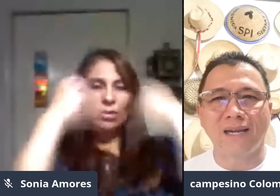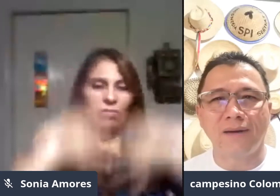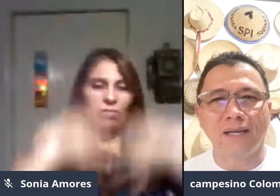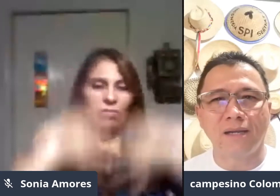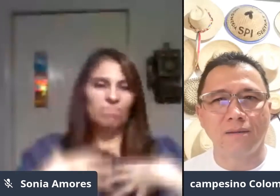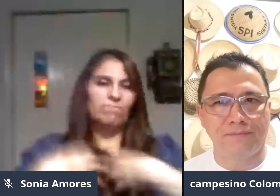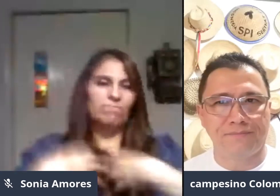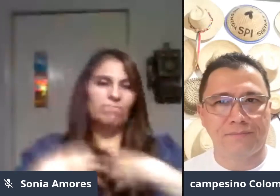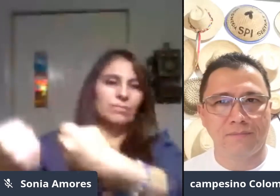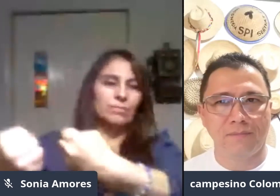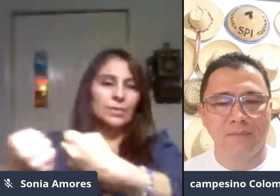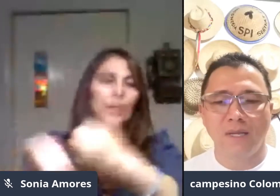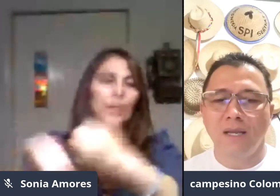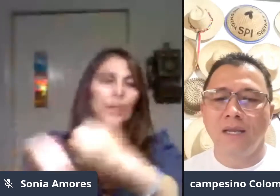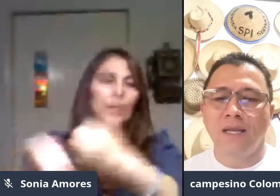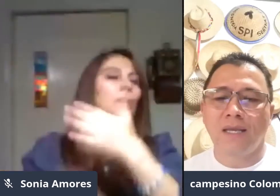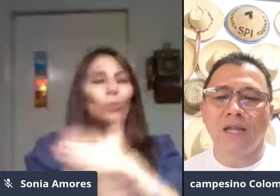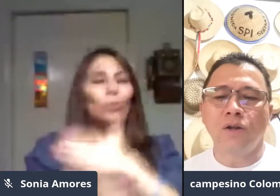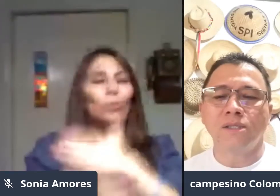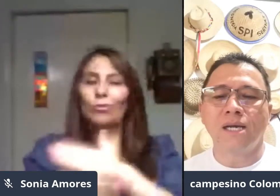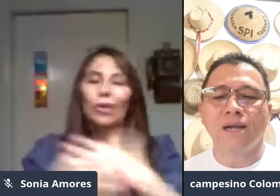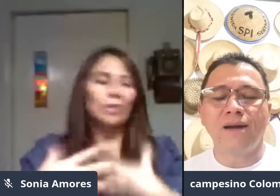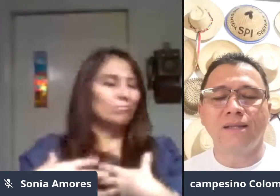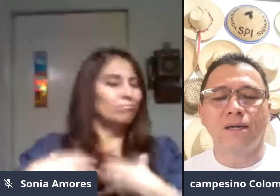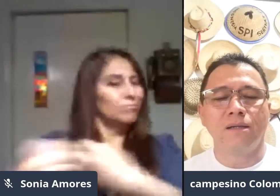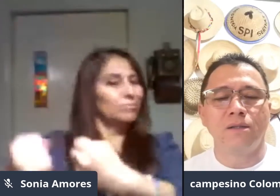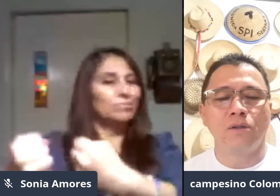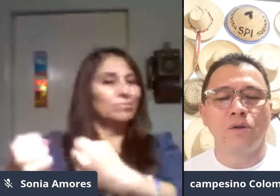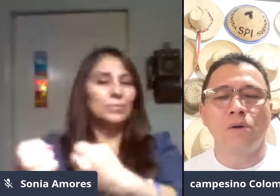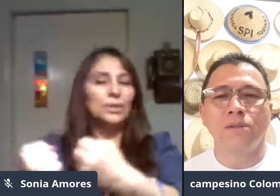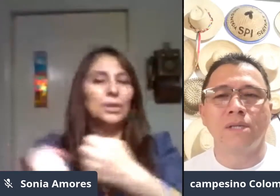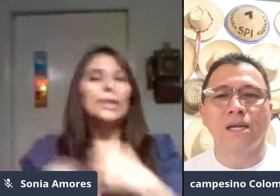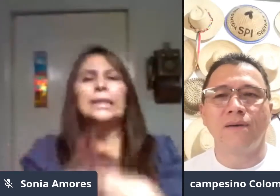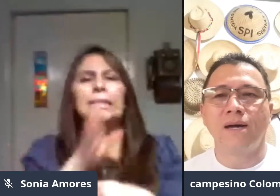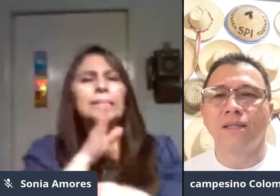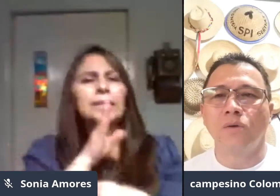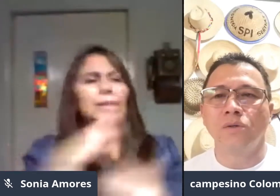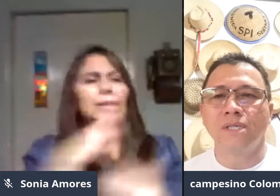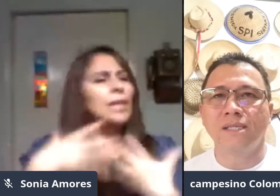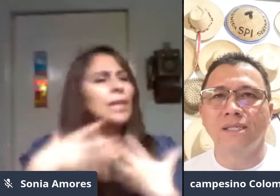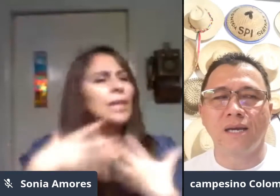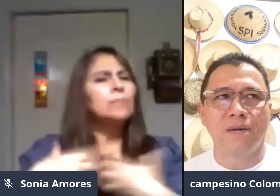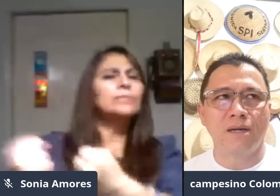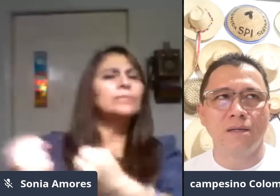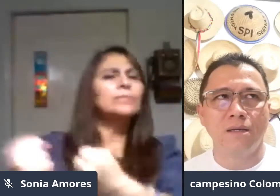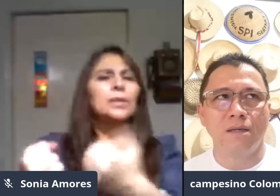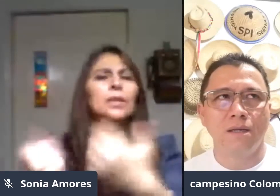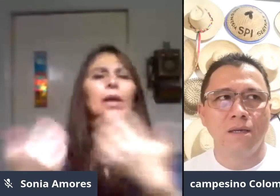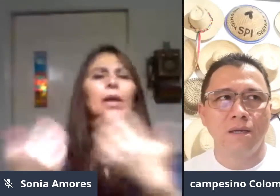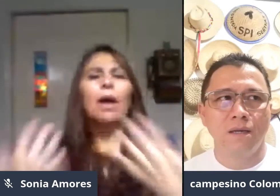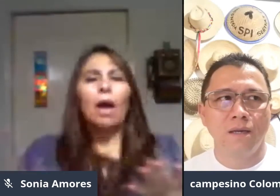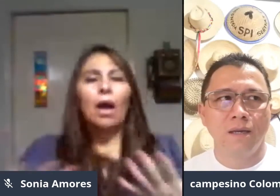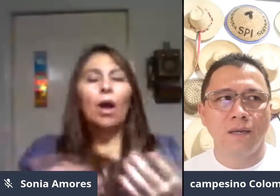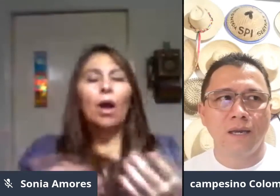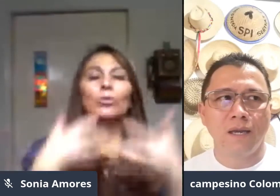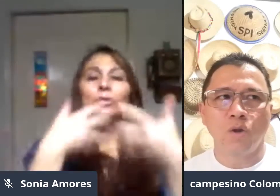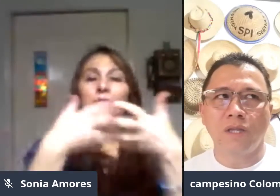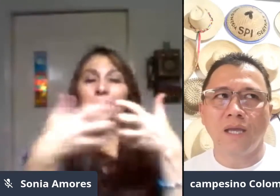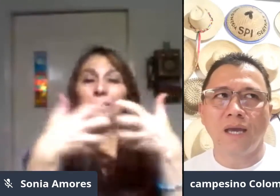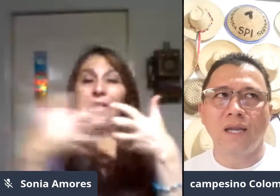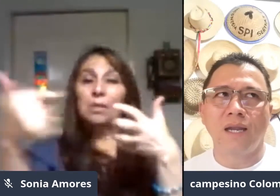siguen arrebatando. ¿Y quién nos los arrebata? Nos los arrebata un sistema